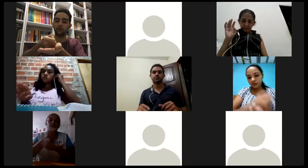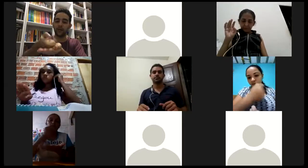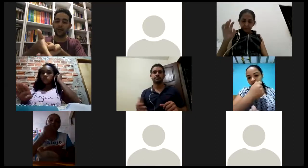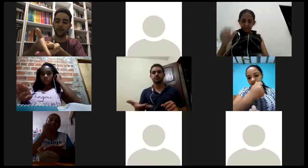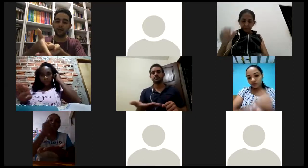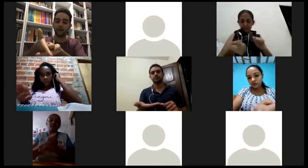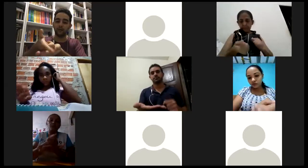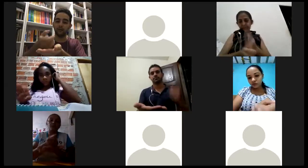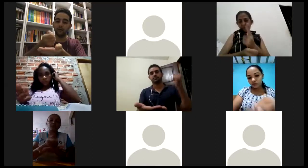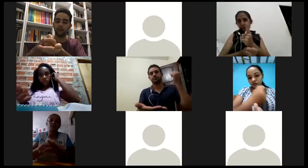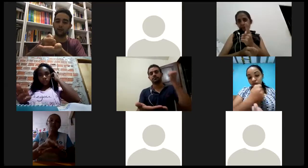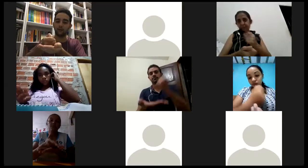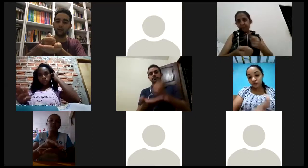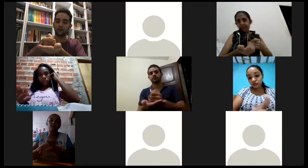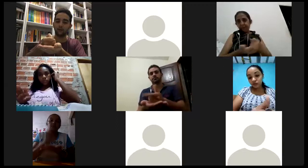um L.